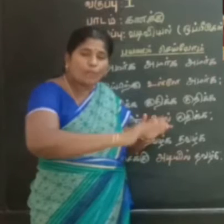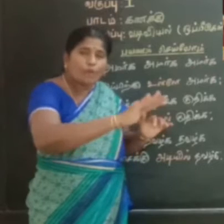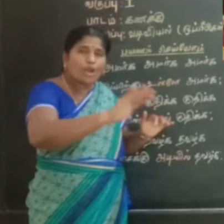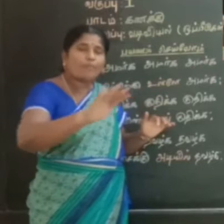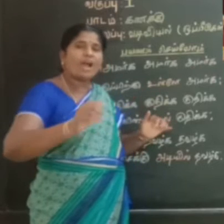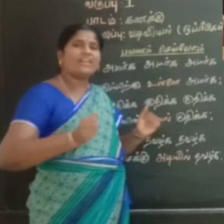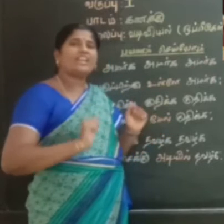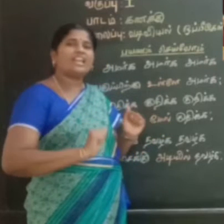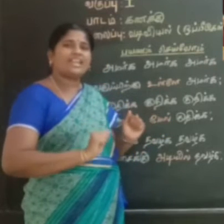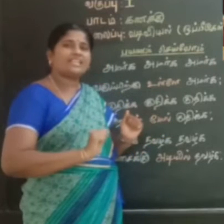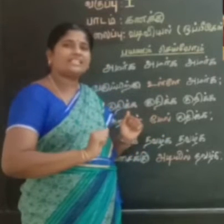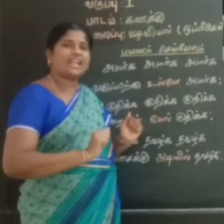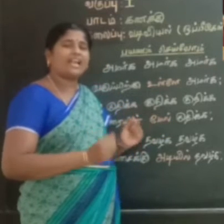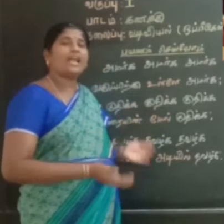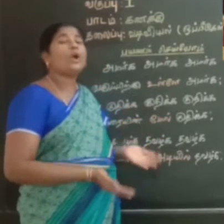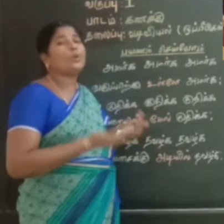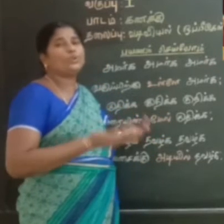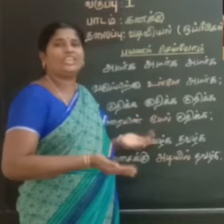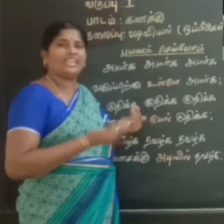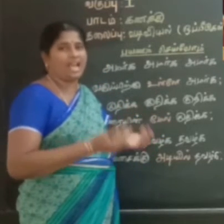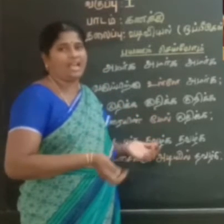போல மாணவர்கள் எல்லாம் என்ன செய்யறாங்க? குதிக்கிறாங்க.